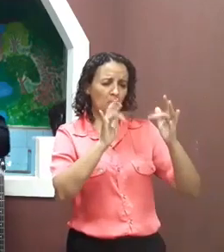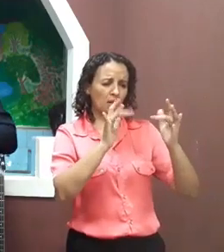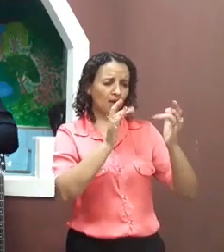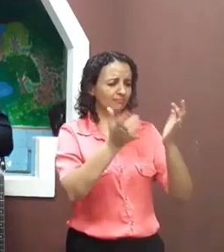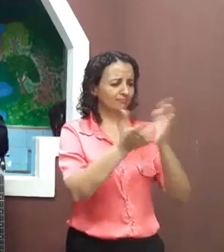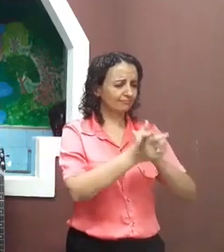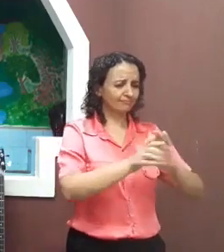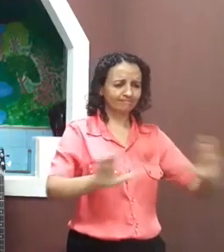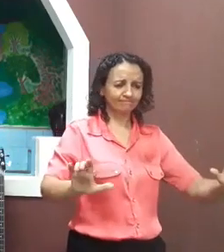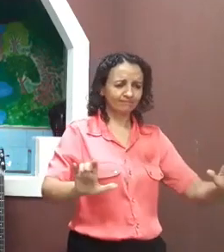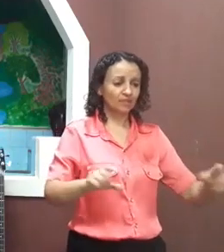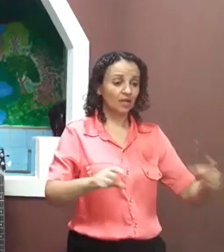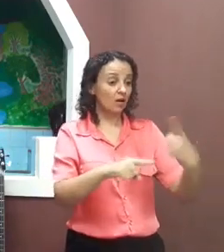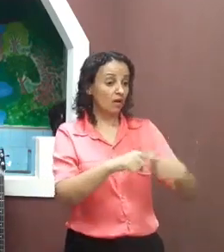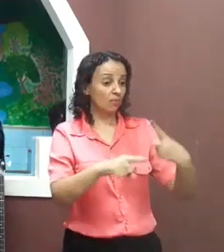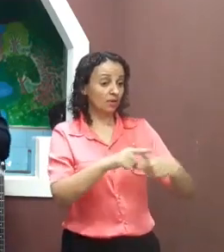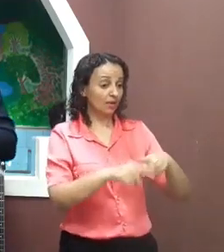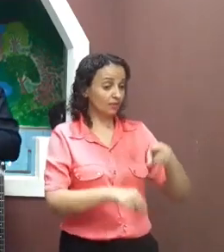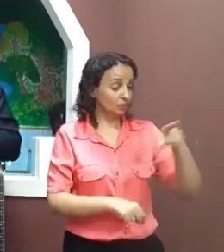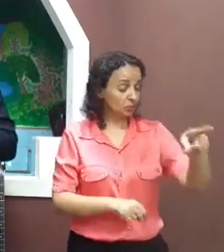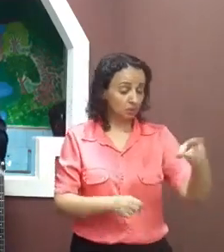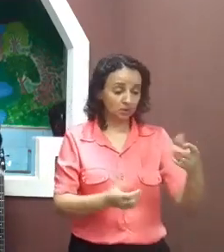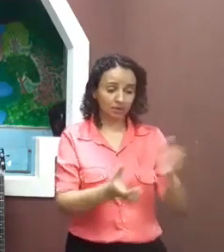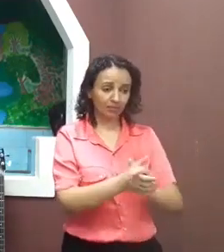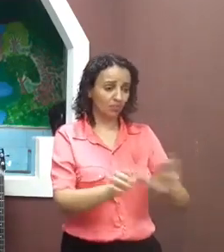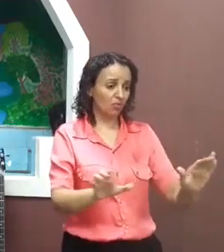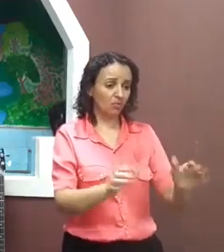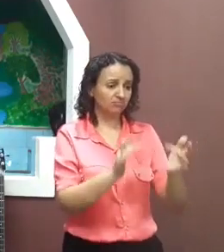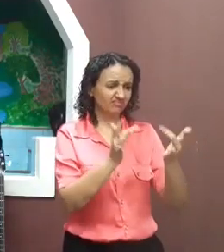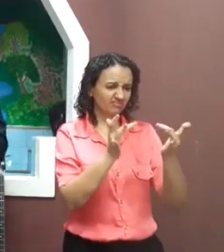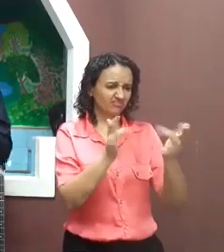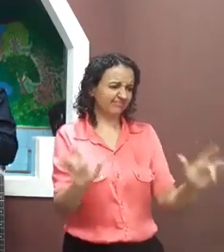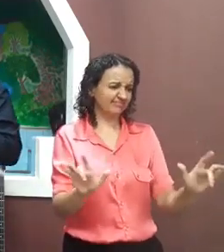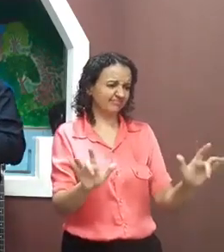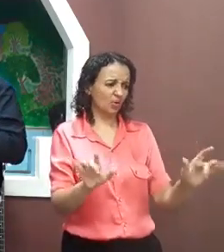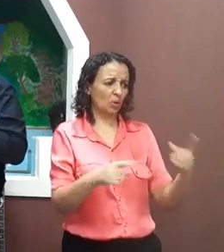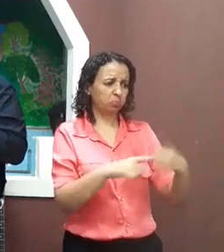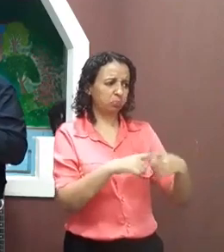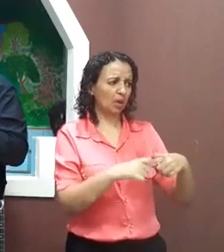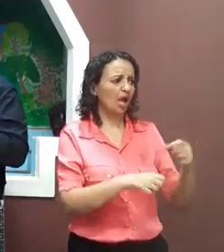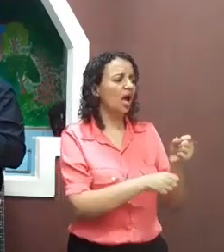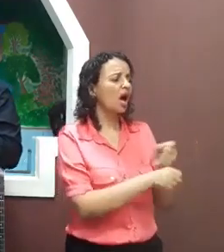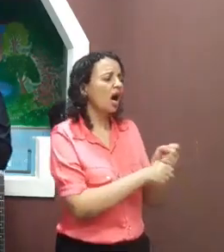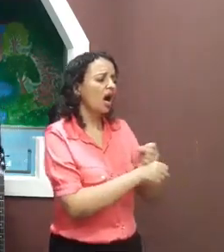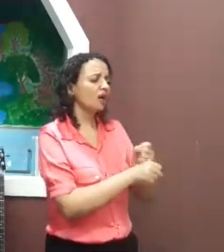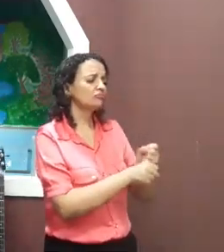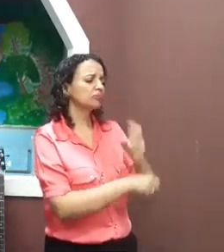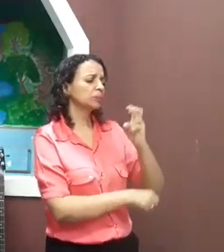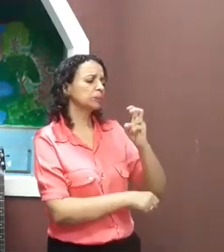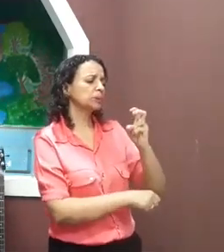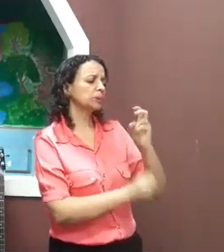terminou? Por que você terminou? Ah, faz 5 anos que eu estou com o sujeito e ele não quer compromisso comigo. Eu falei: você demorou tudo isso?